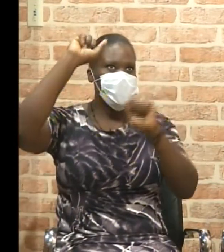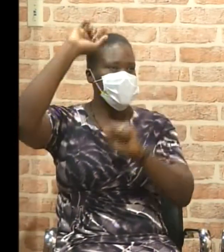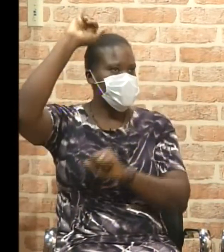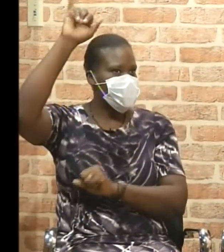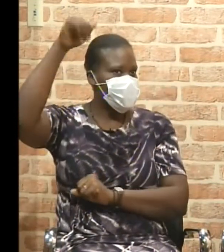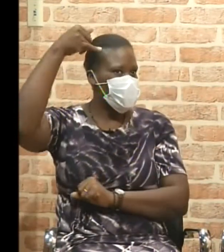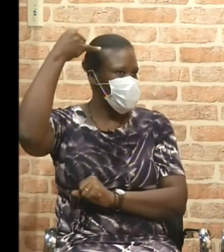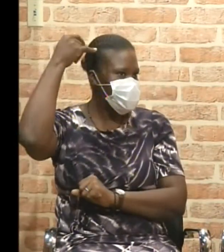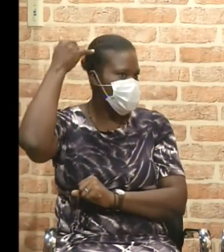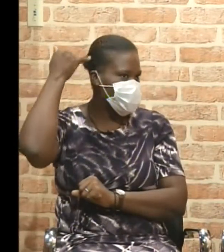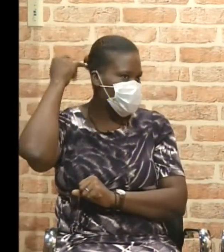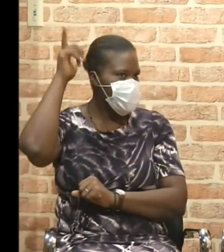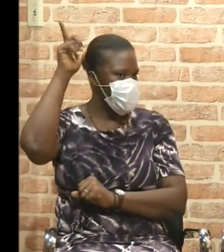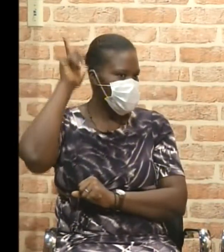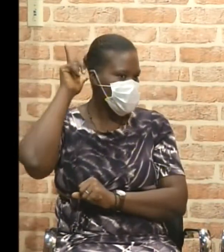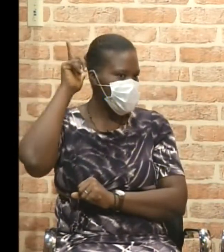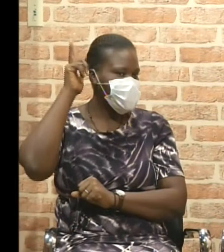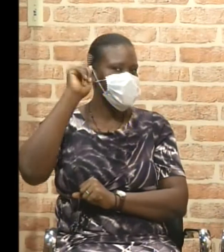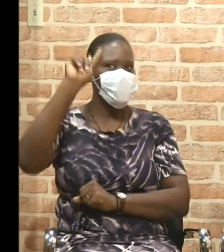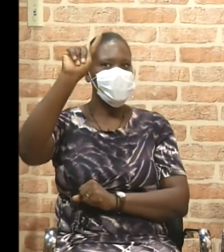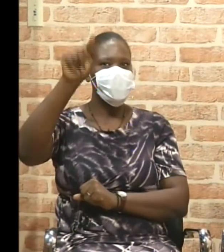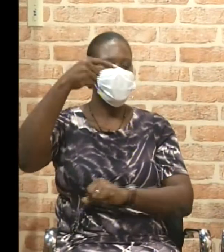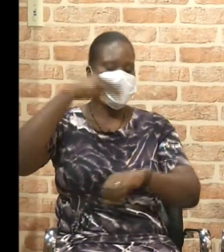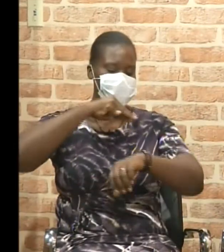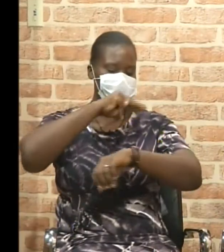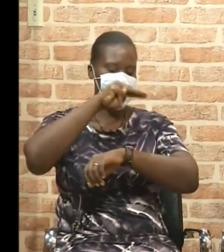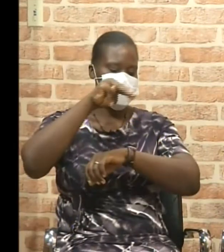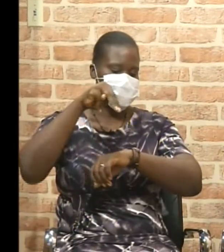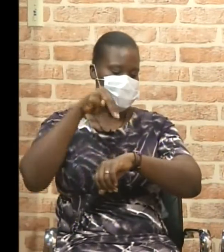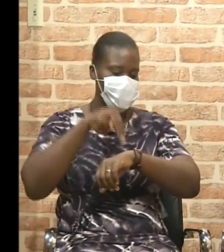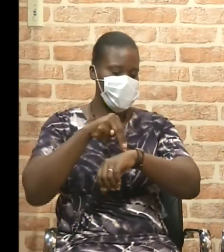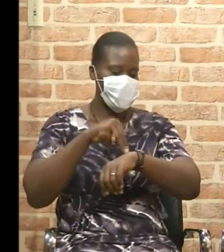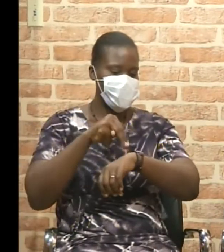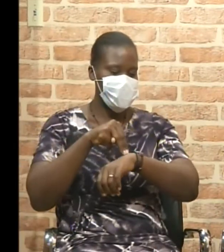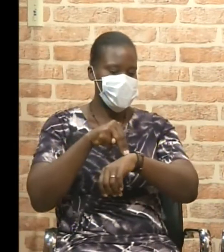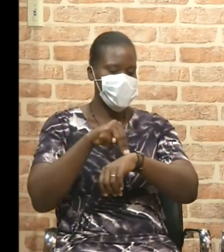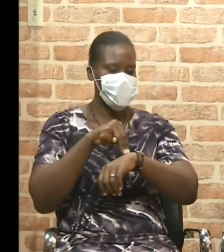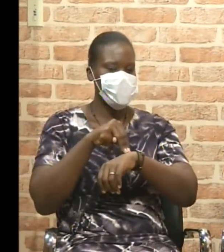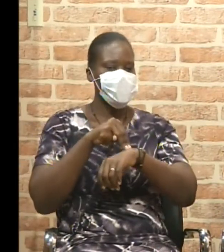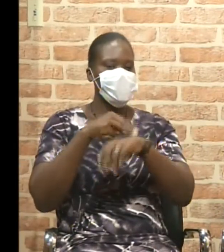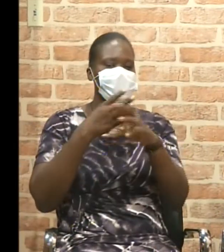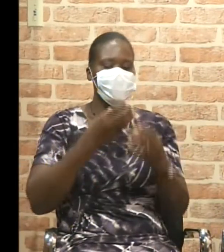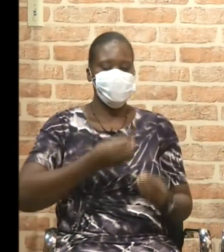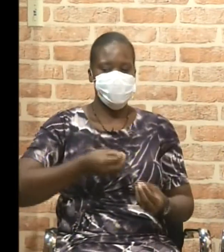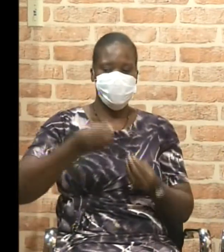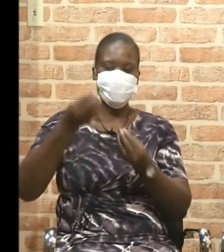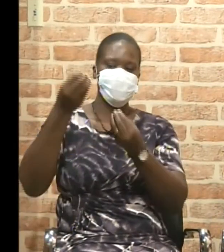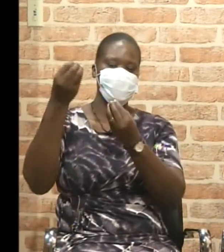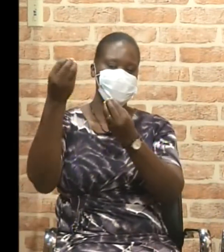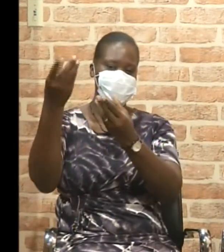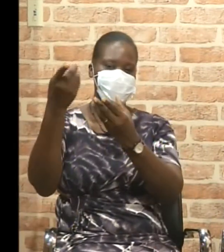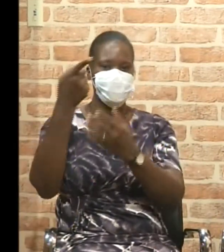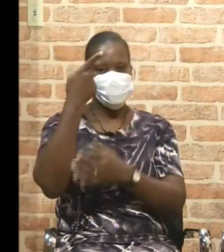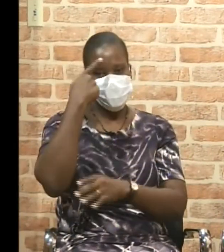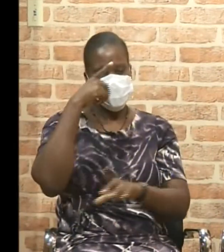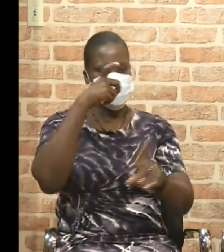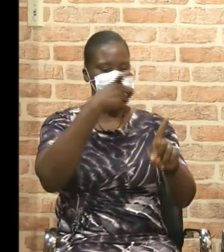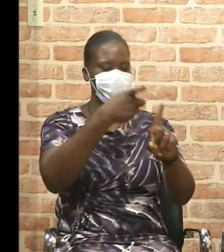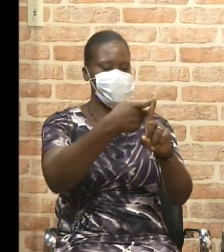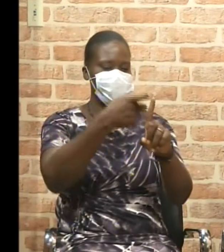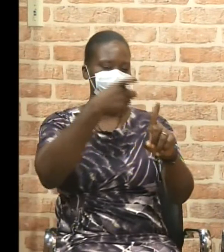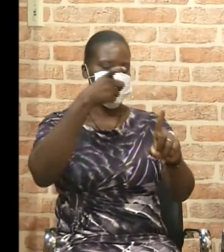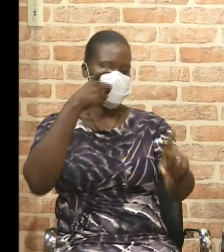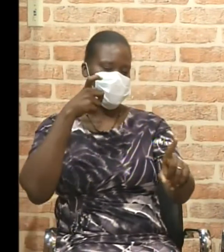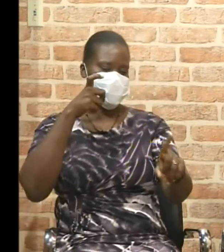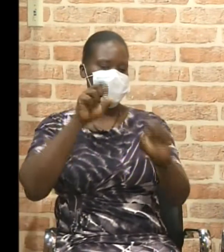remercier PM Jout, Joseph, donc justement qui ont même offert une opportunité. Pour moi, sortir côté MDA dans